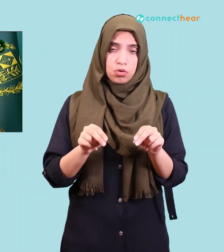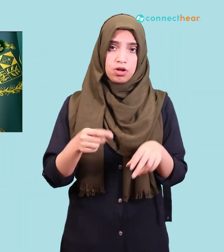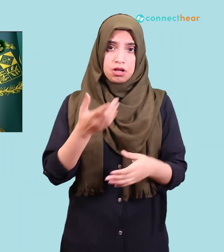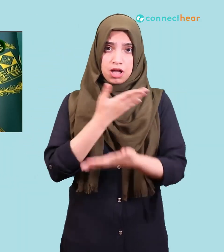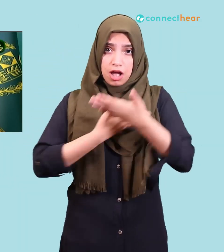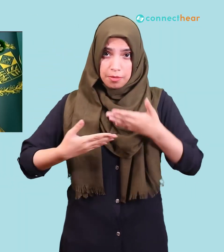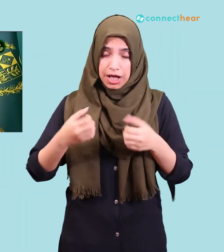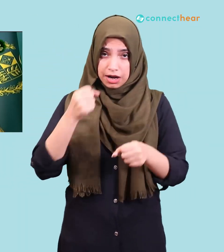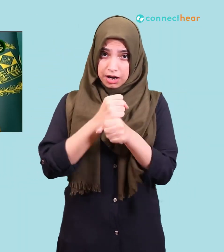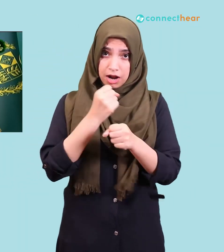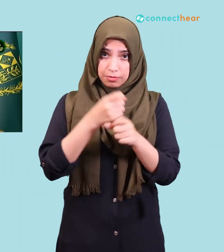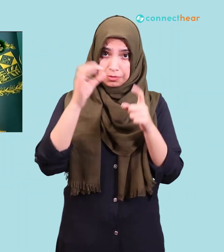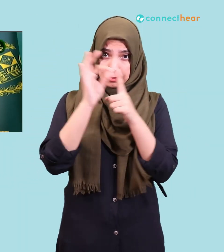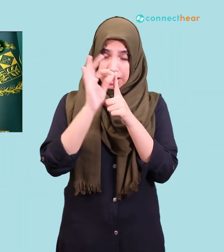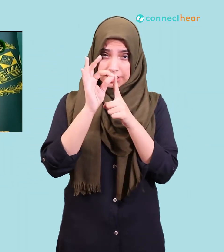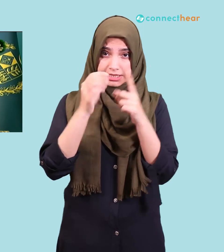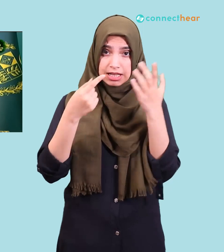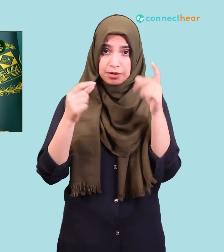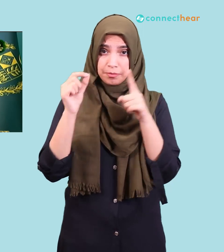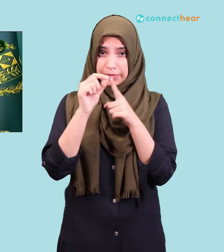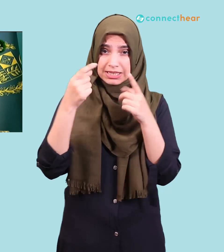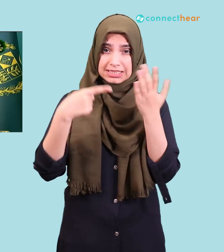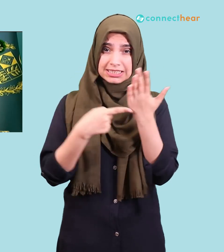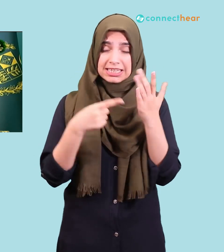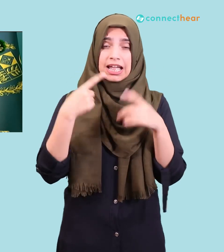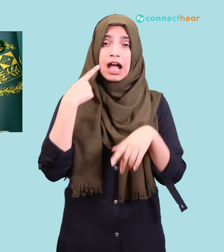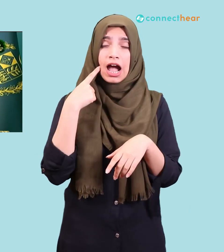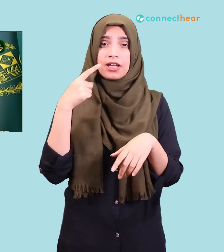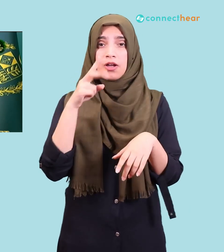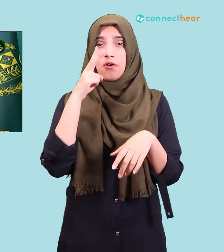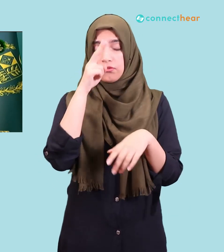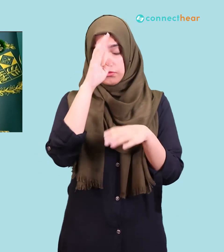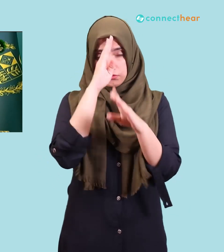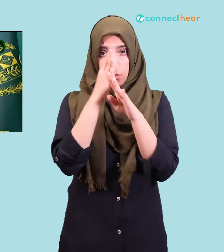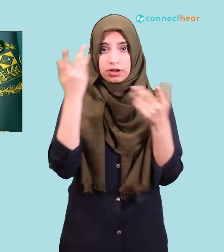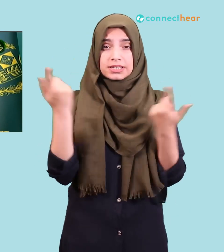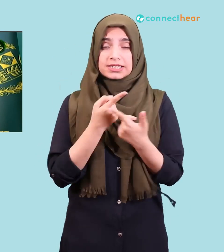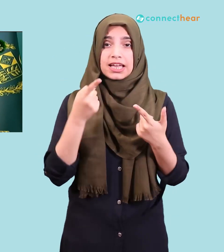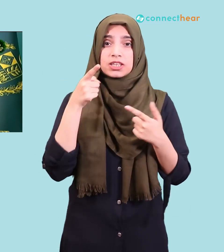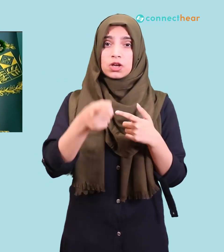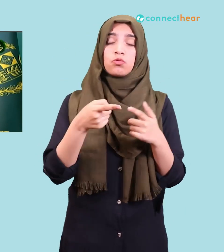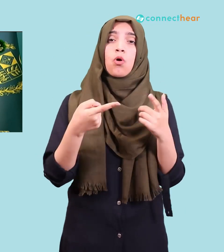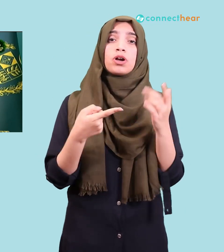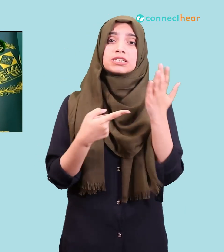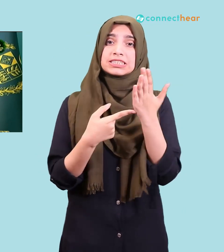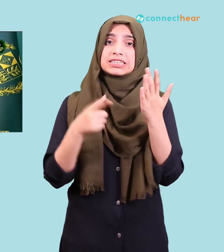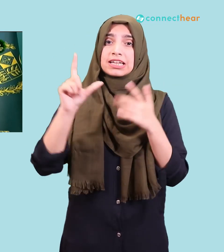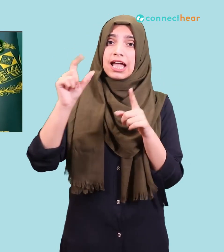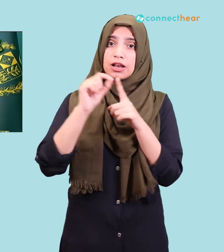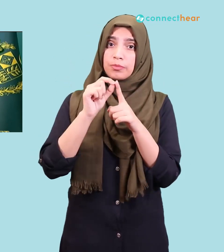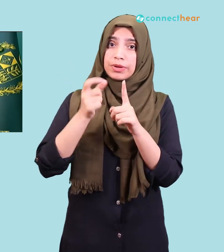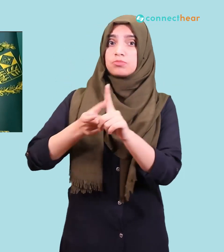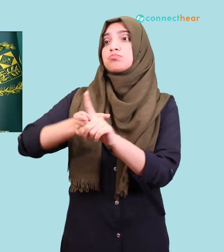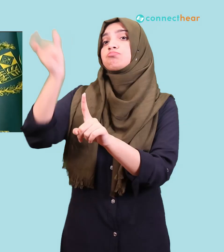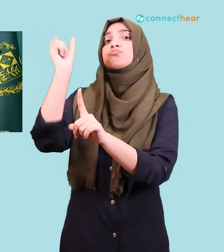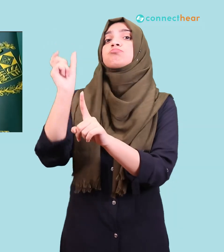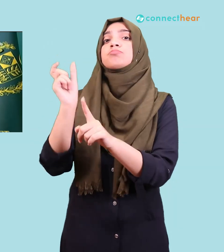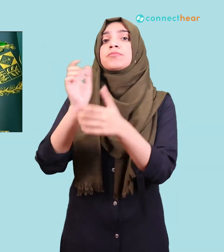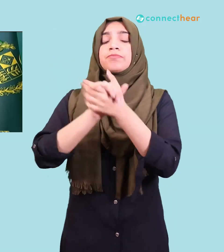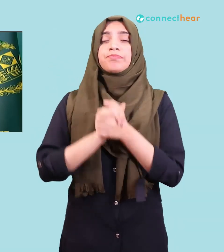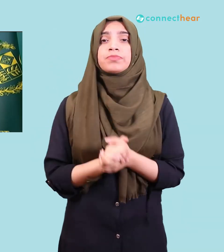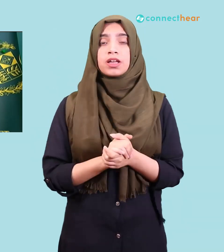उन्हीं की तरह चाहते हैं कि दुनिया में किसी मुल्क में हमारे नबी की शान में गुस्ताखी ना